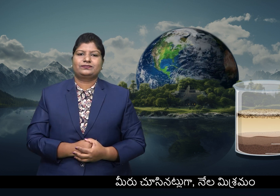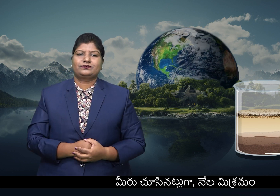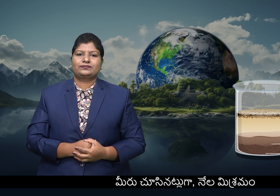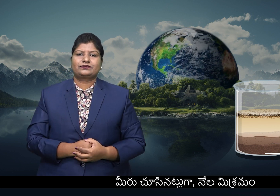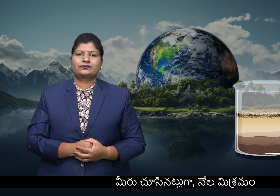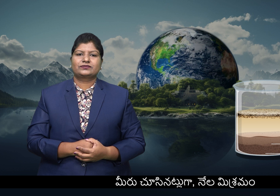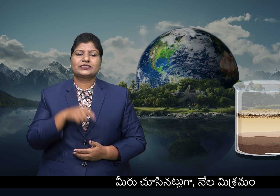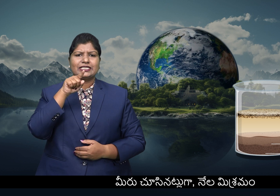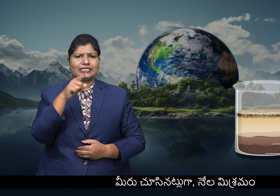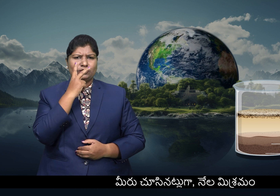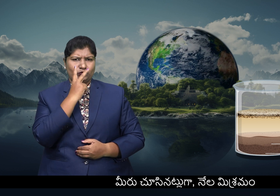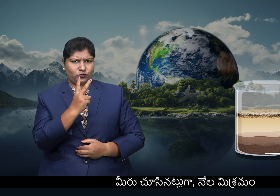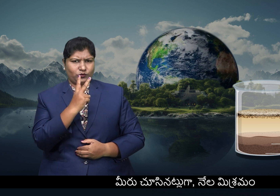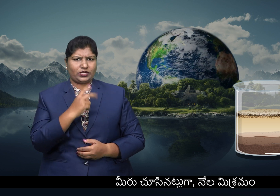మీరు చూసినట్లుగా నేల మిశ్రమం